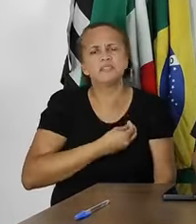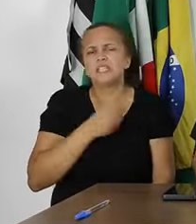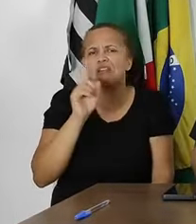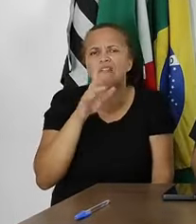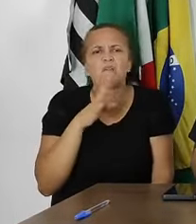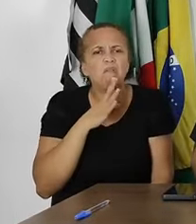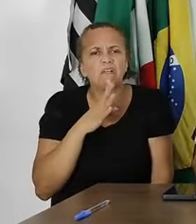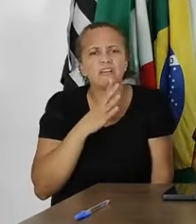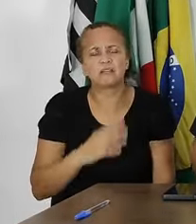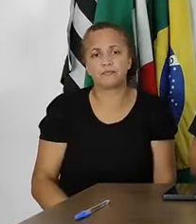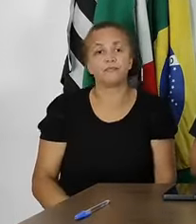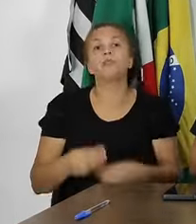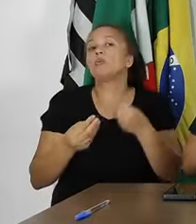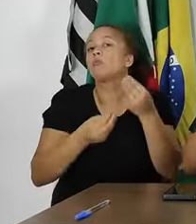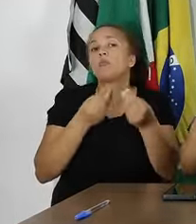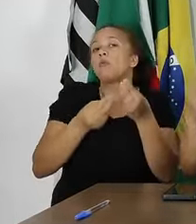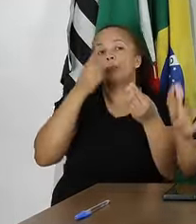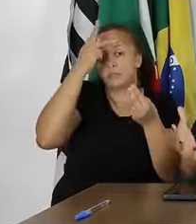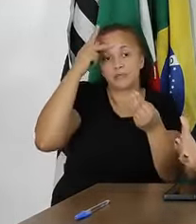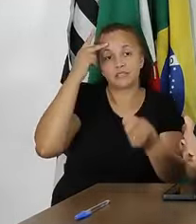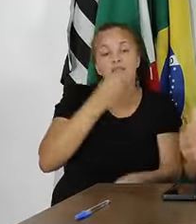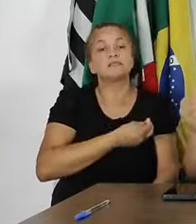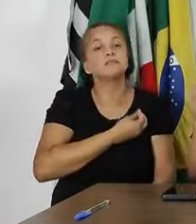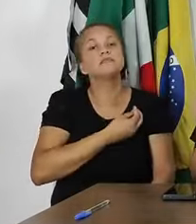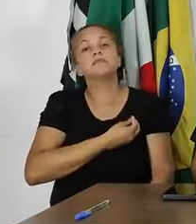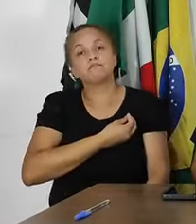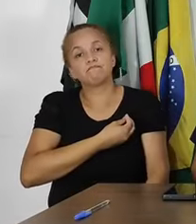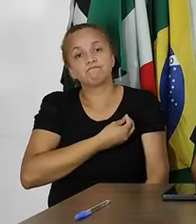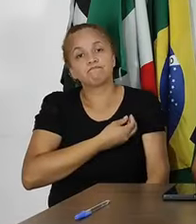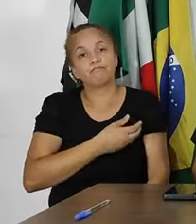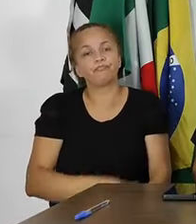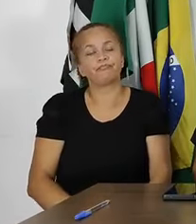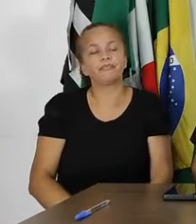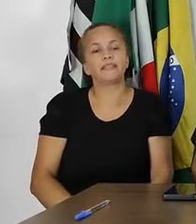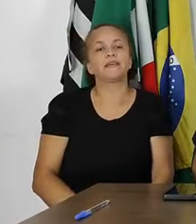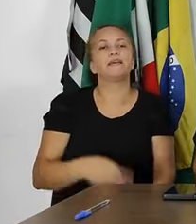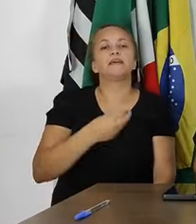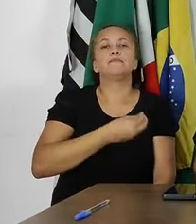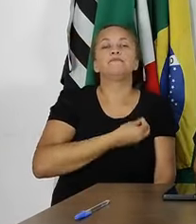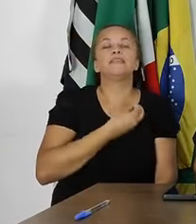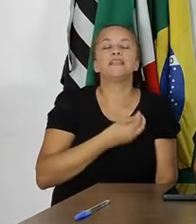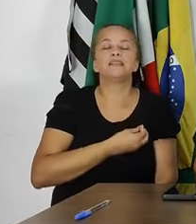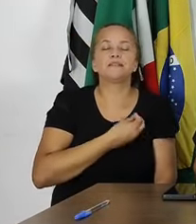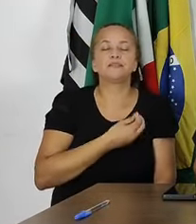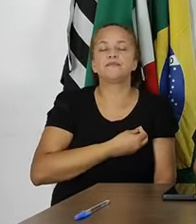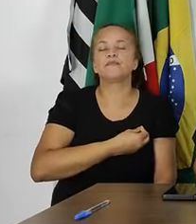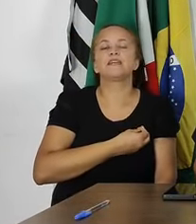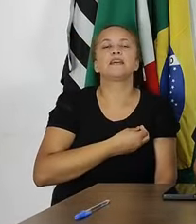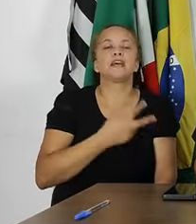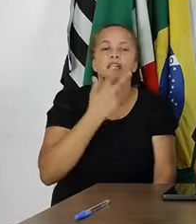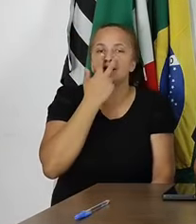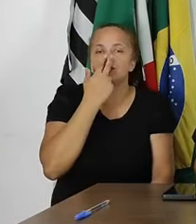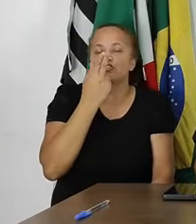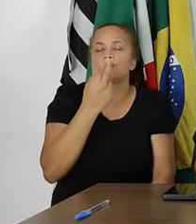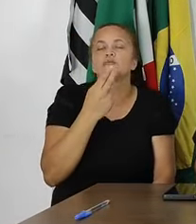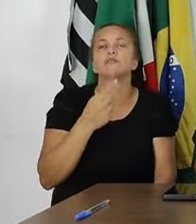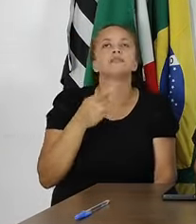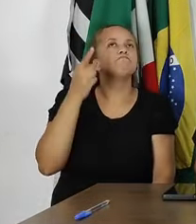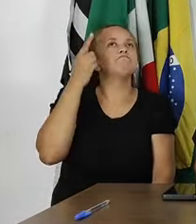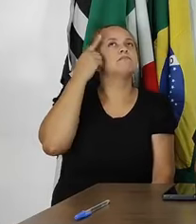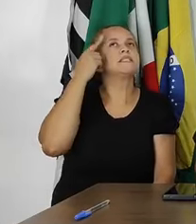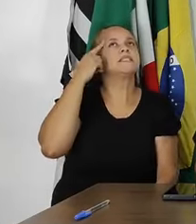é que os gentios andam? Como é que os gentios vivem? Eles vivem na vaidade dos